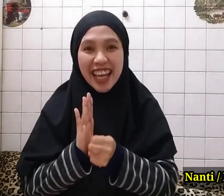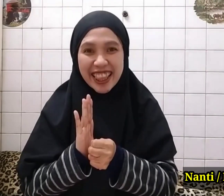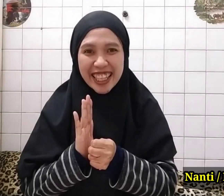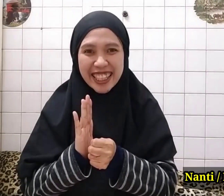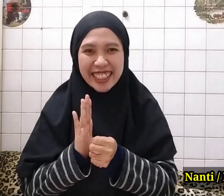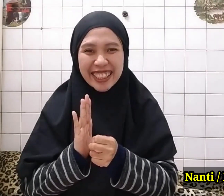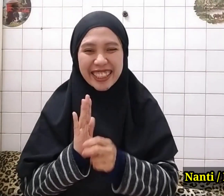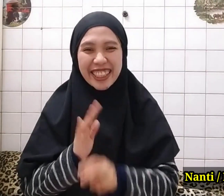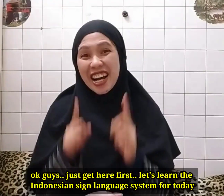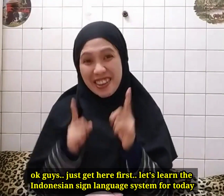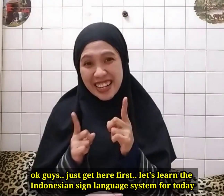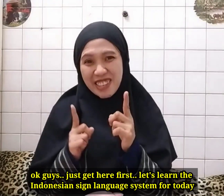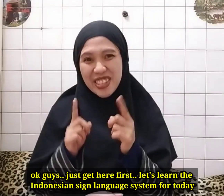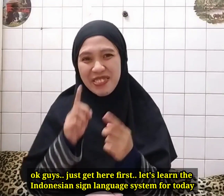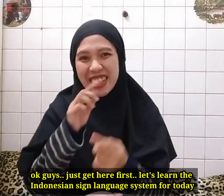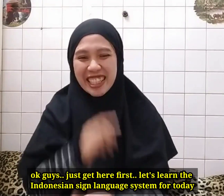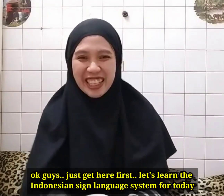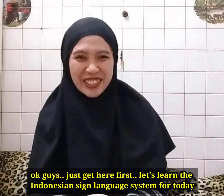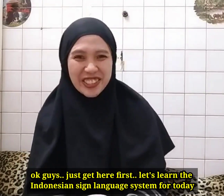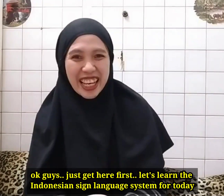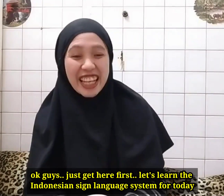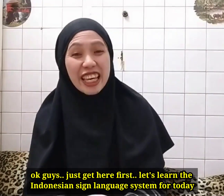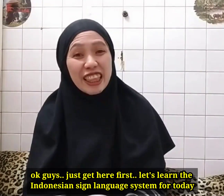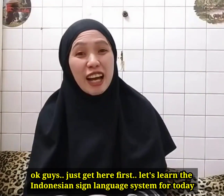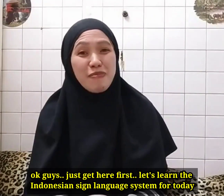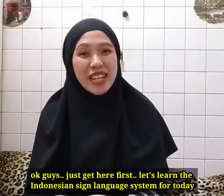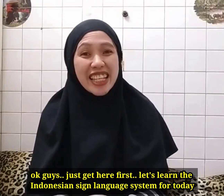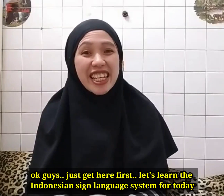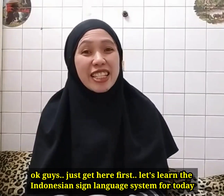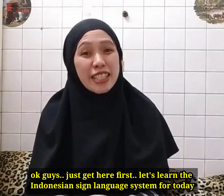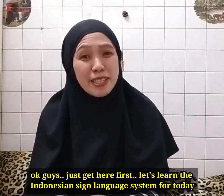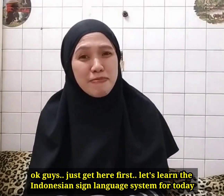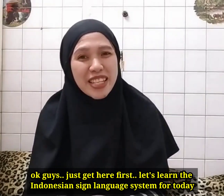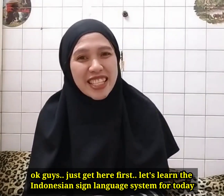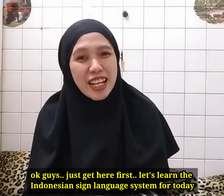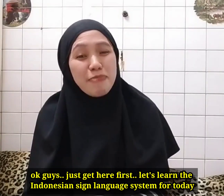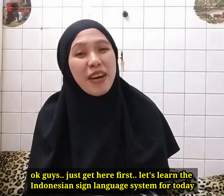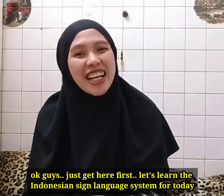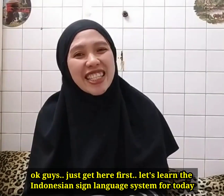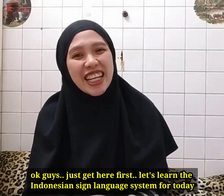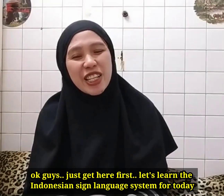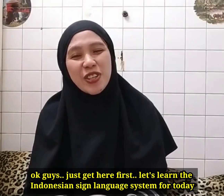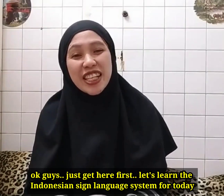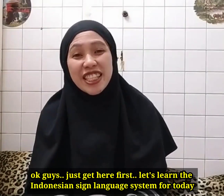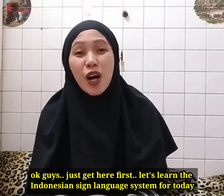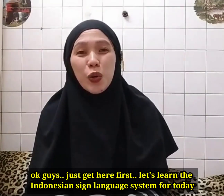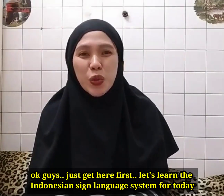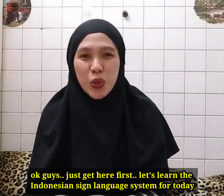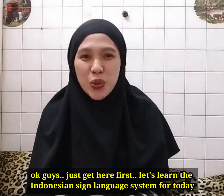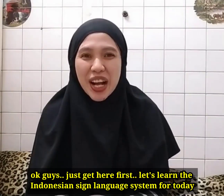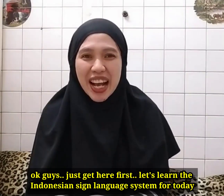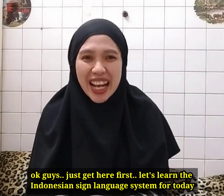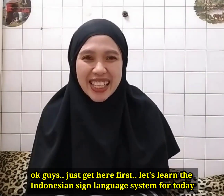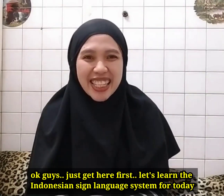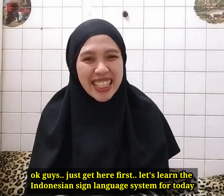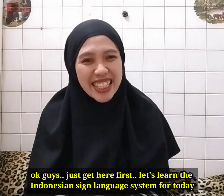Nanti. Oke teman-teman, segitu dulu ya kita belajar sistem isyarat bahasa Indonesia untuk hari ininya